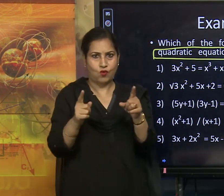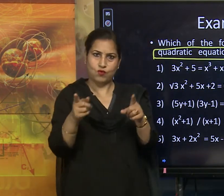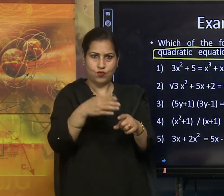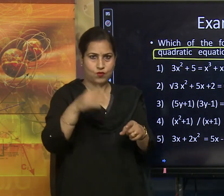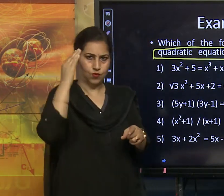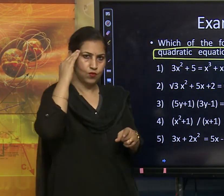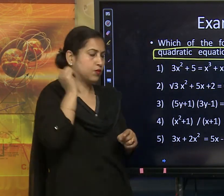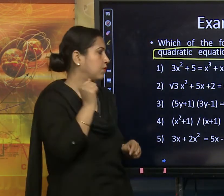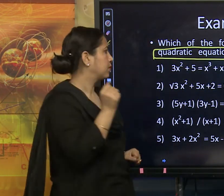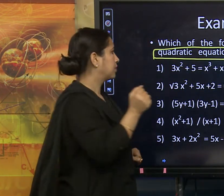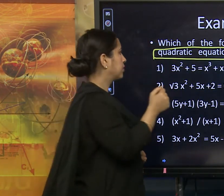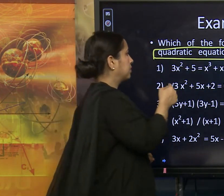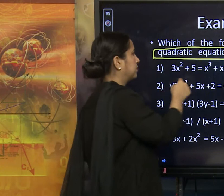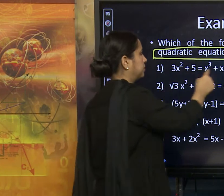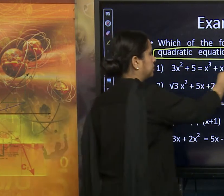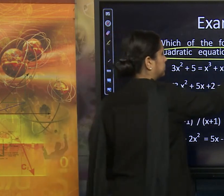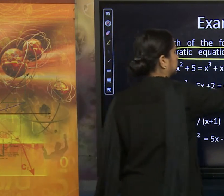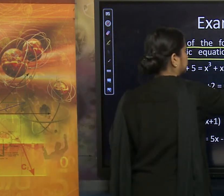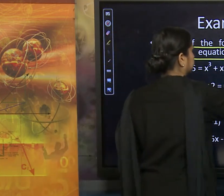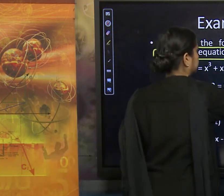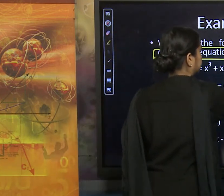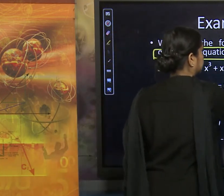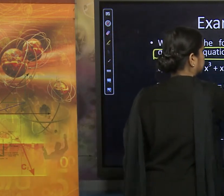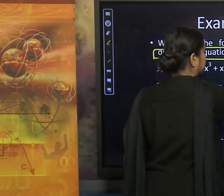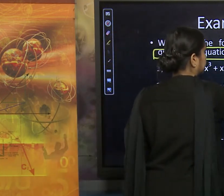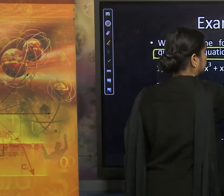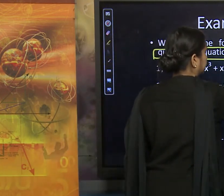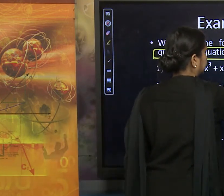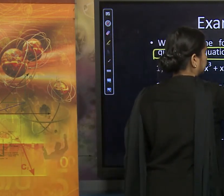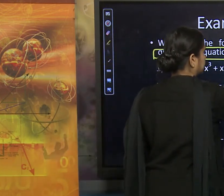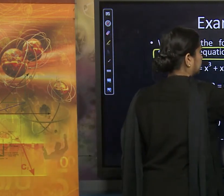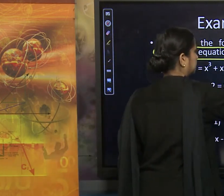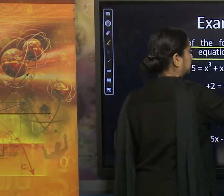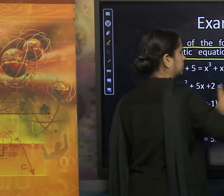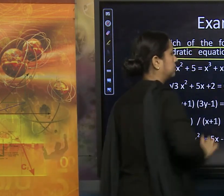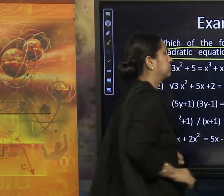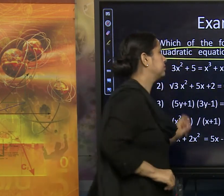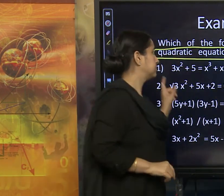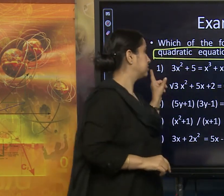हम शॉर्ट में क्यू ई भी कहते हैं। क्यू से क्वाड्रेटिक, ई से इक्वेशन।